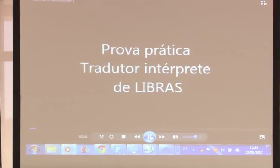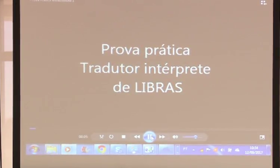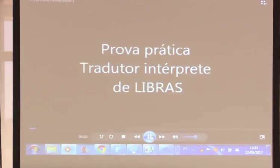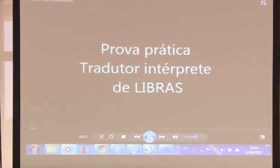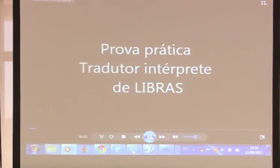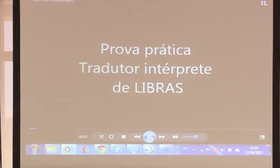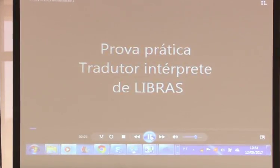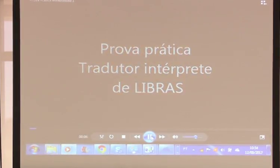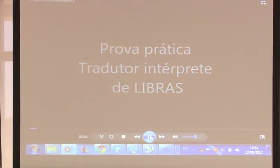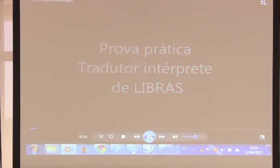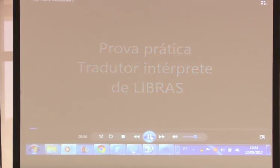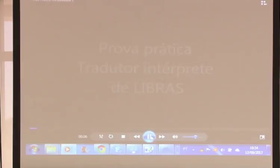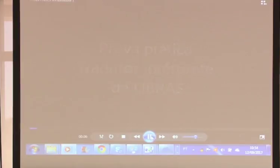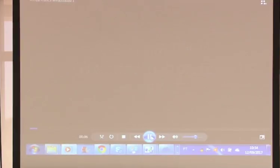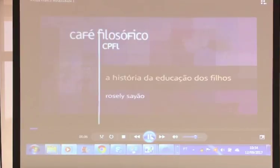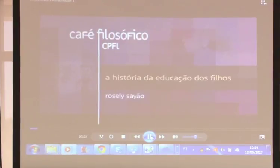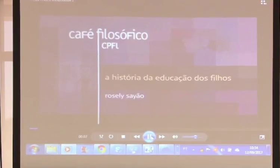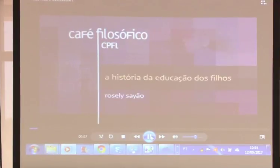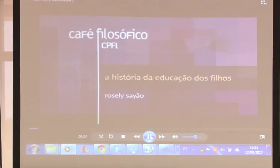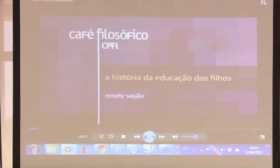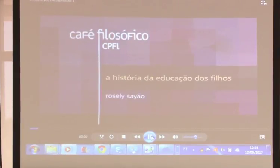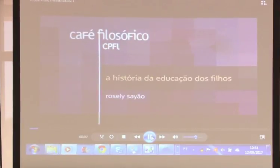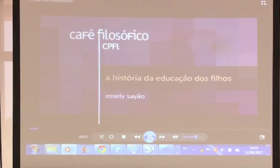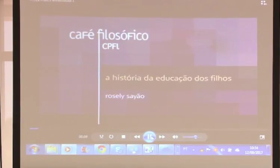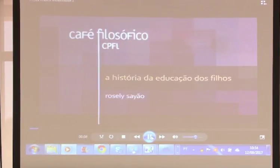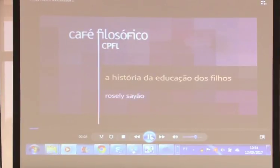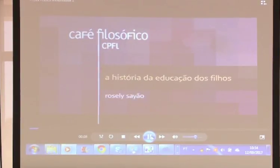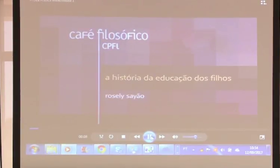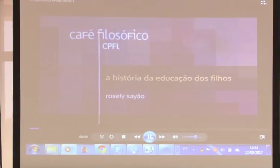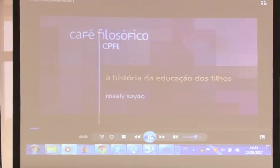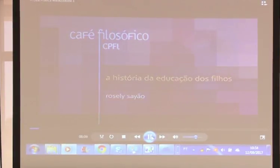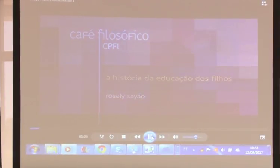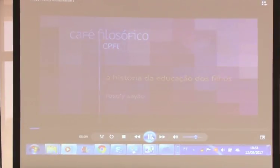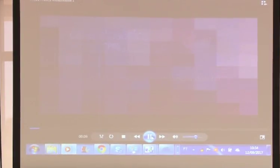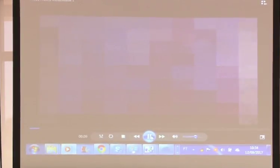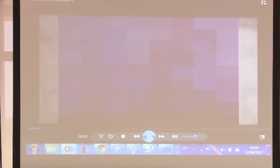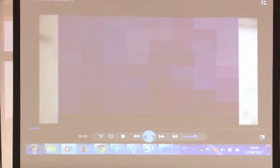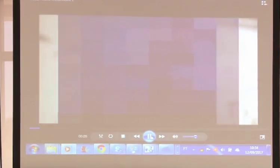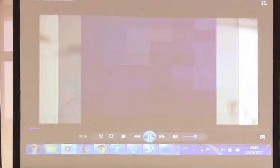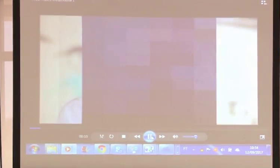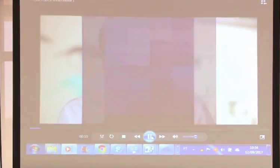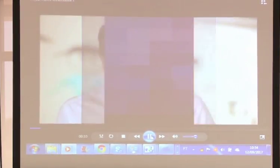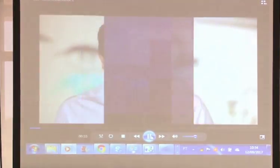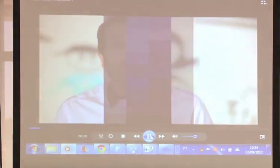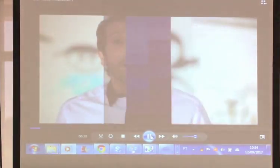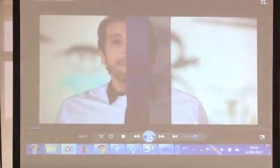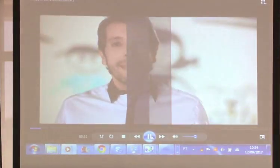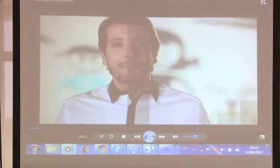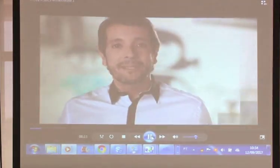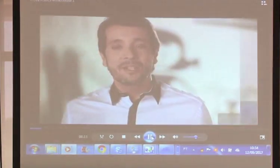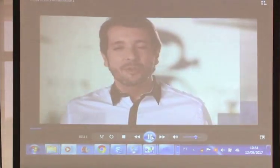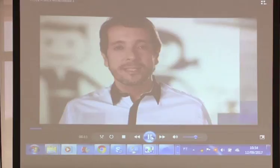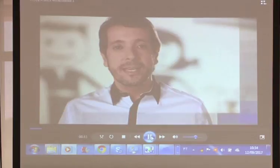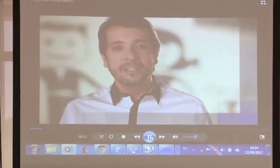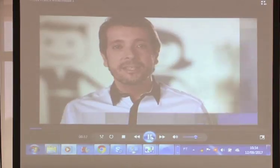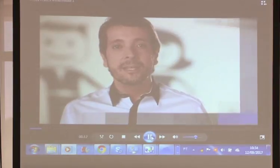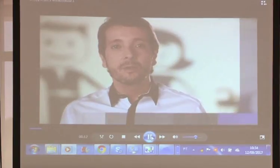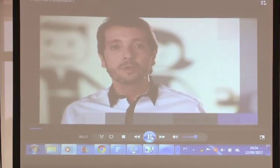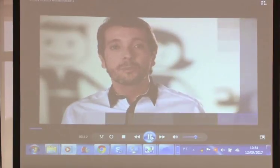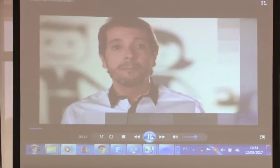Fica tranquilo que não vai começar não. Vai. Desculpa, viu? Uma amiga presenciou a seguinte cena no